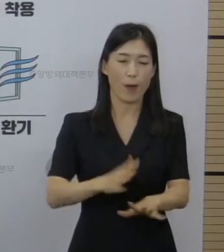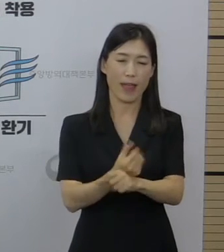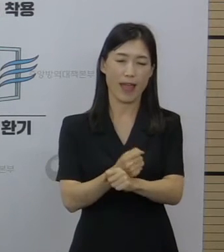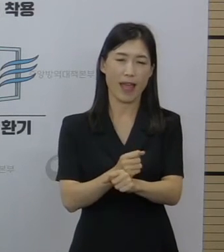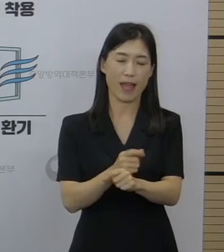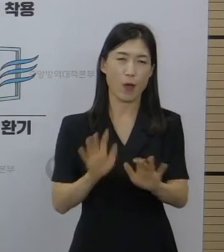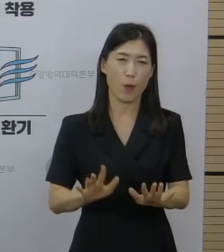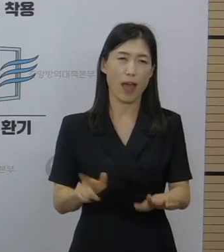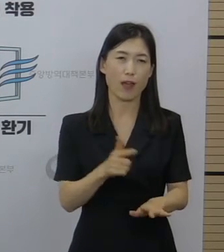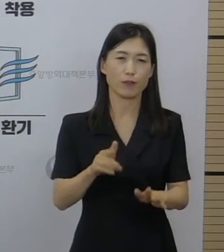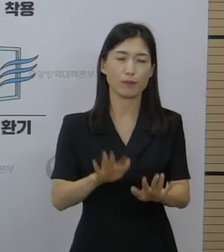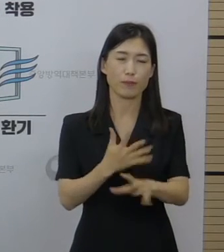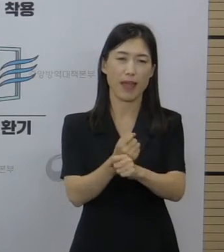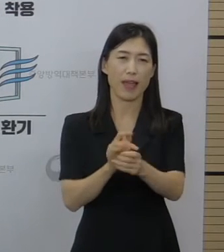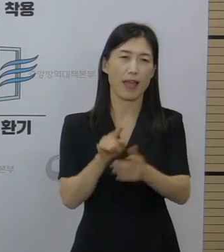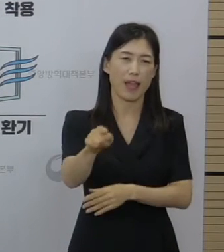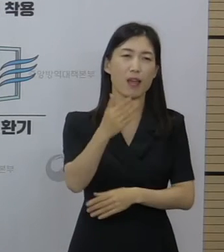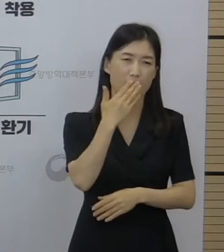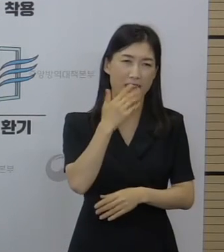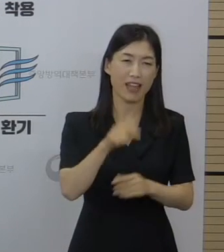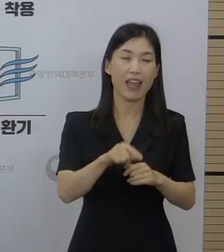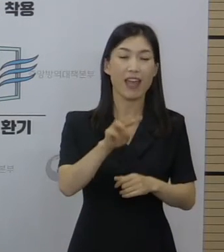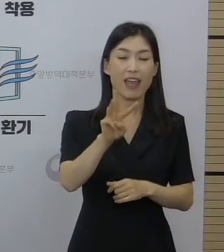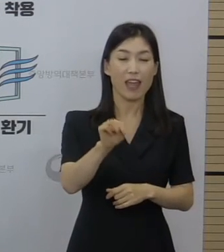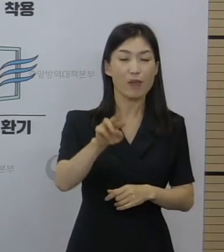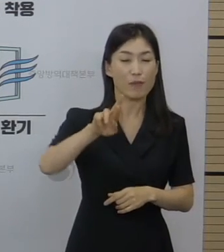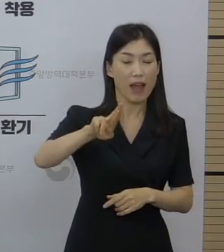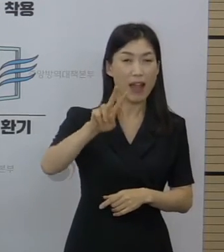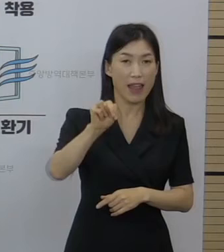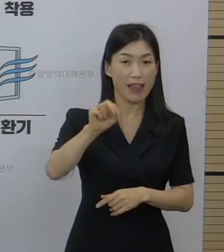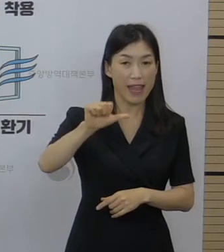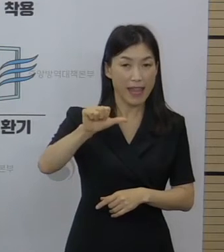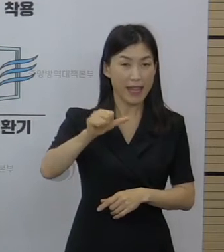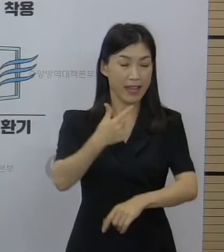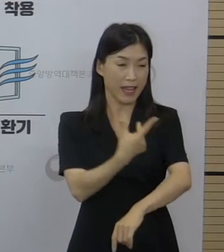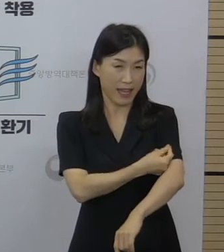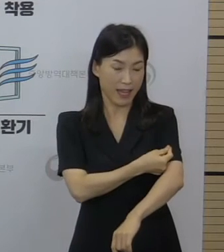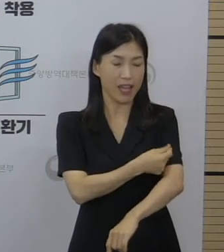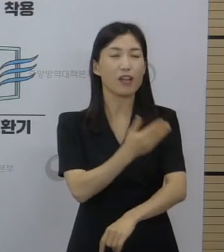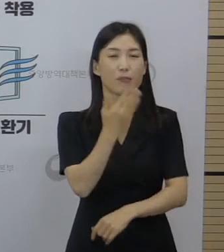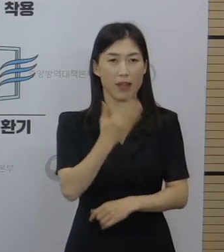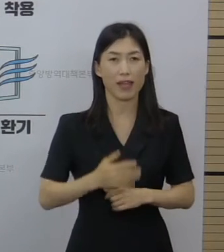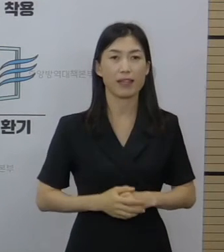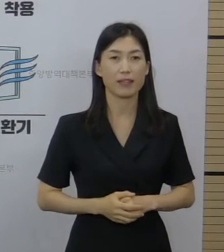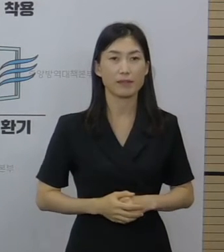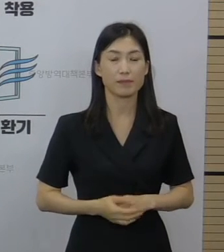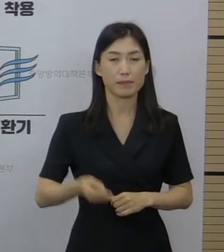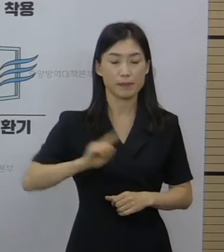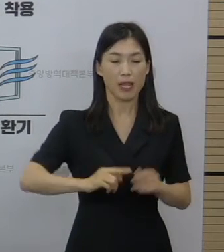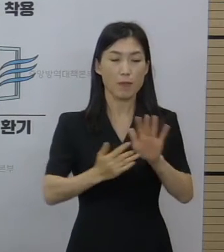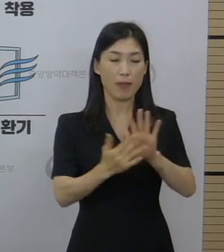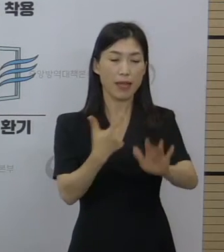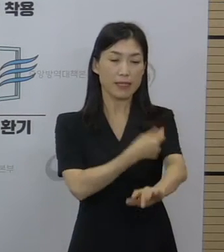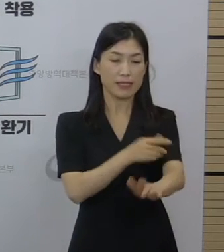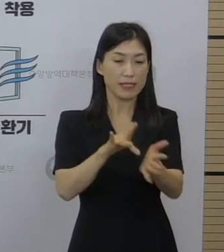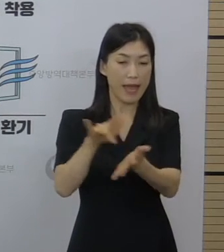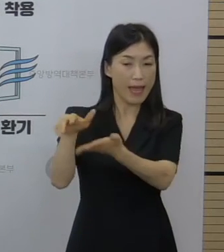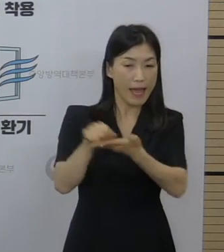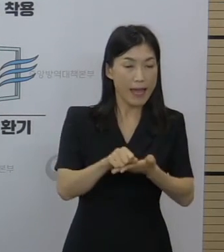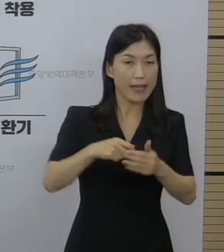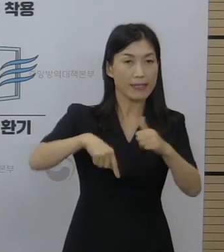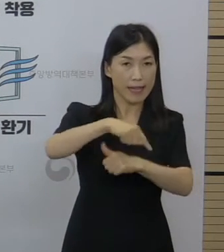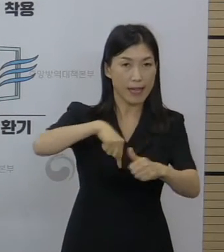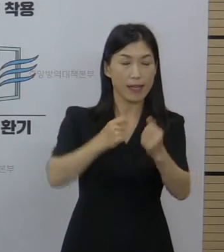위탁 의료기관에서 mRNA 백신 접종도 가능하십니다. 다음은 백신 도입 현황에 대해서